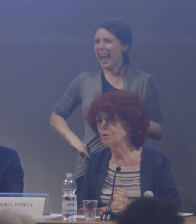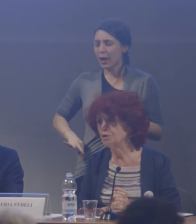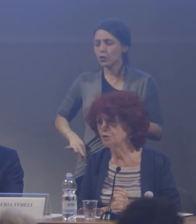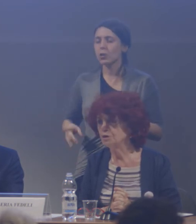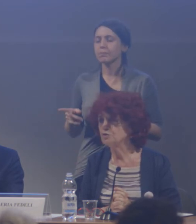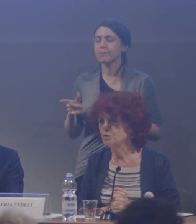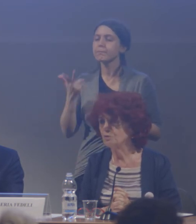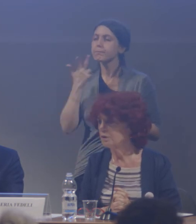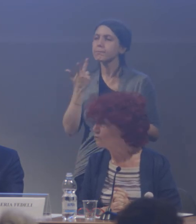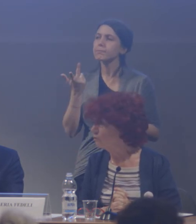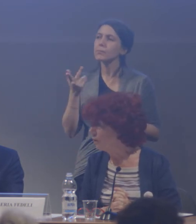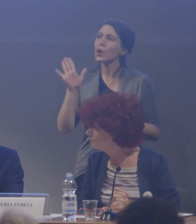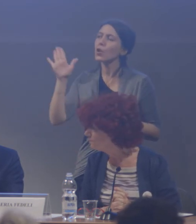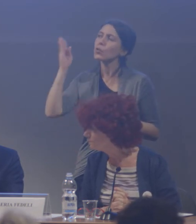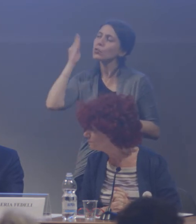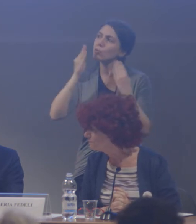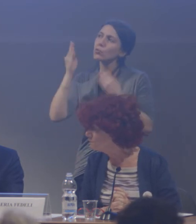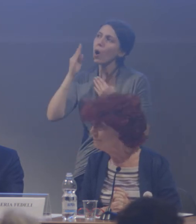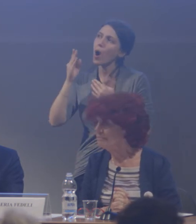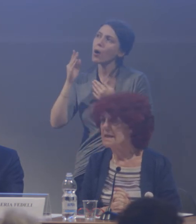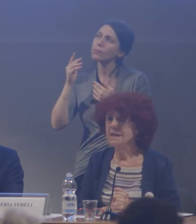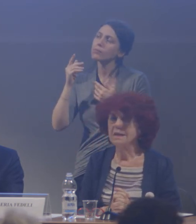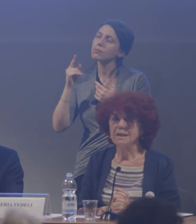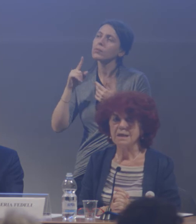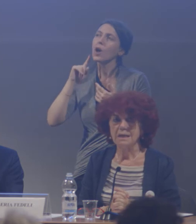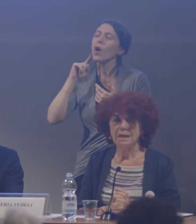sue opinioni sulla buona scuola.